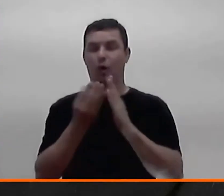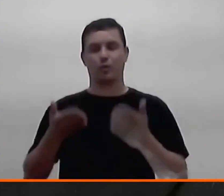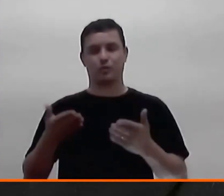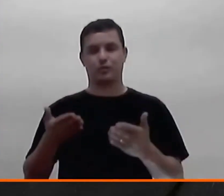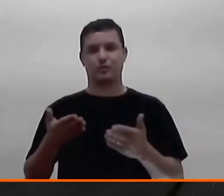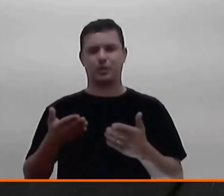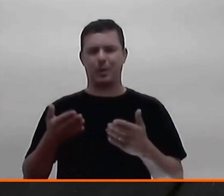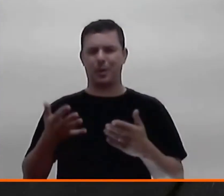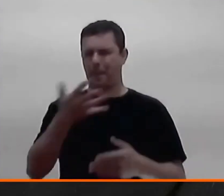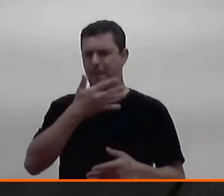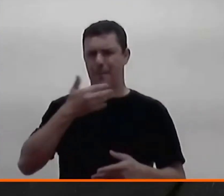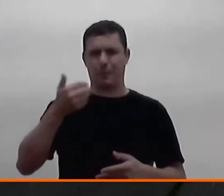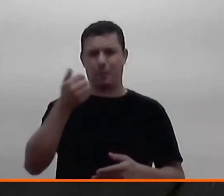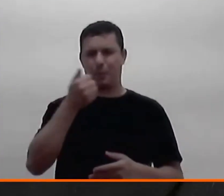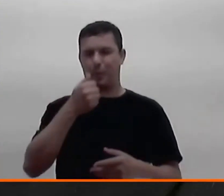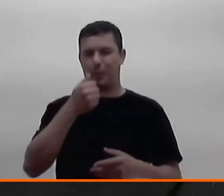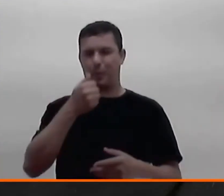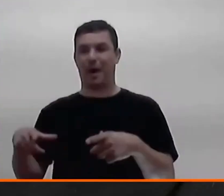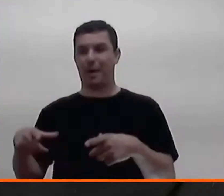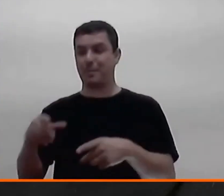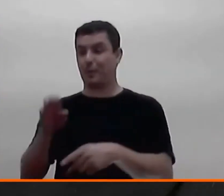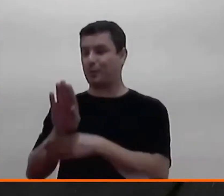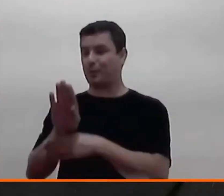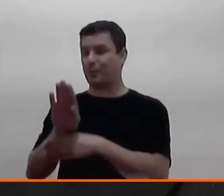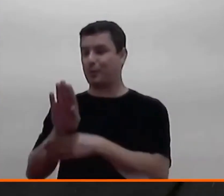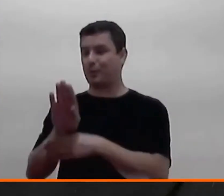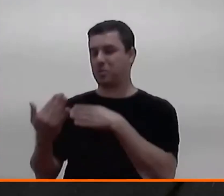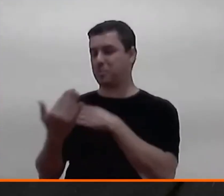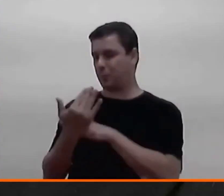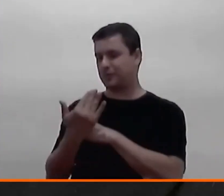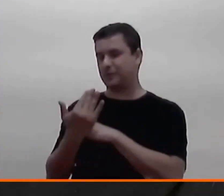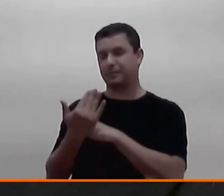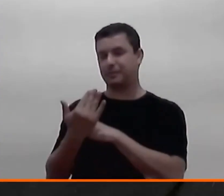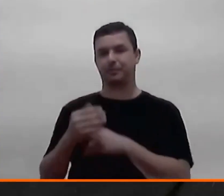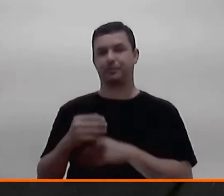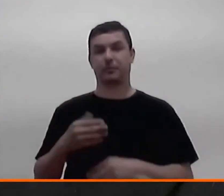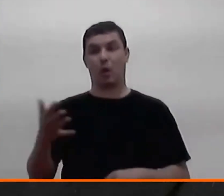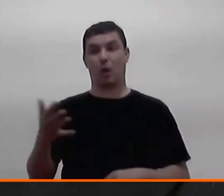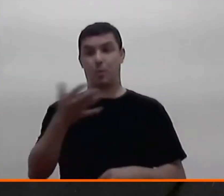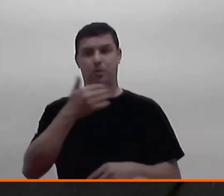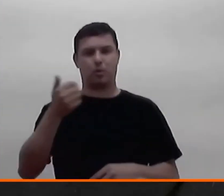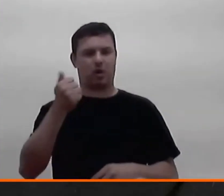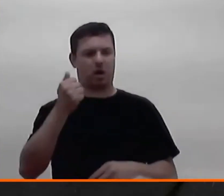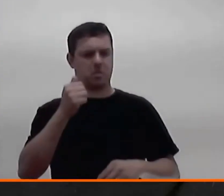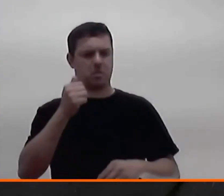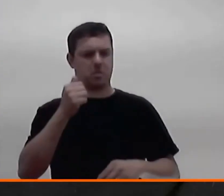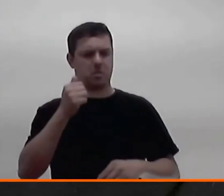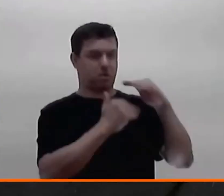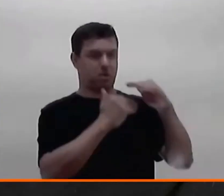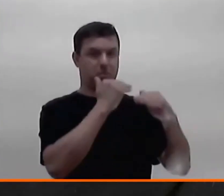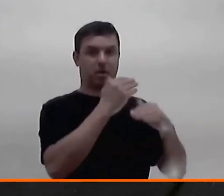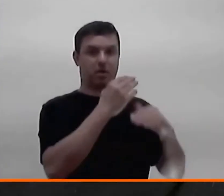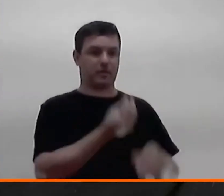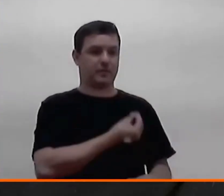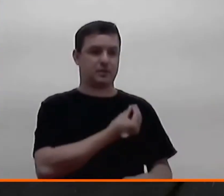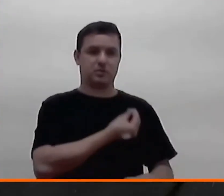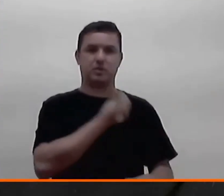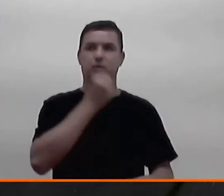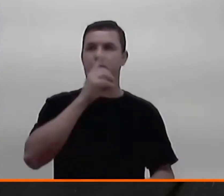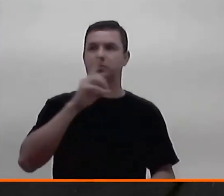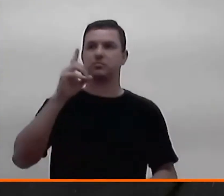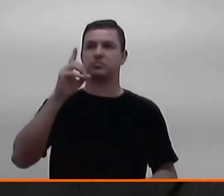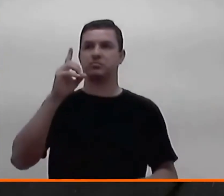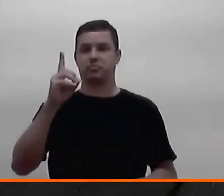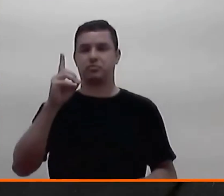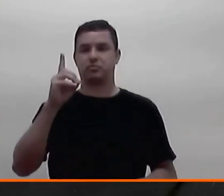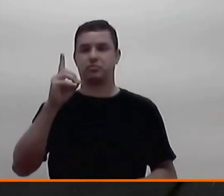lugar para sermos cuidados. Melhor lugar para crescermos em vida. É o melhor lugar